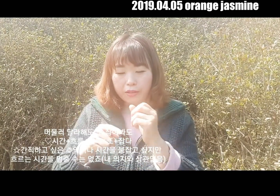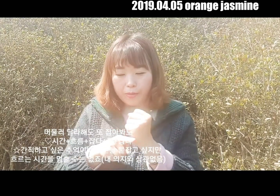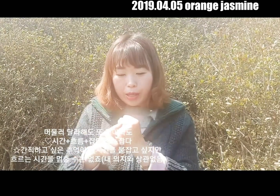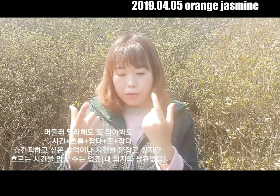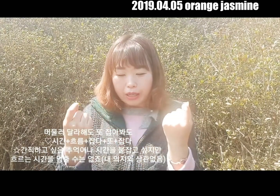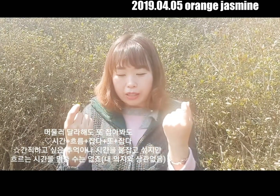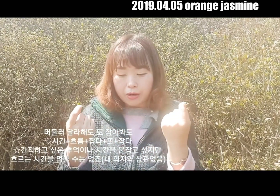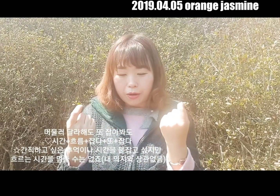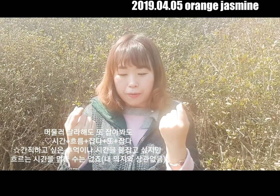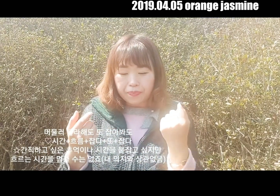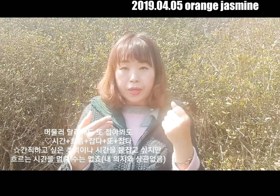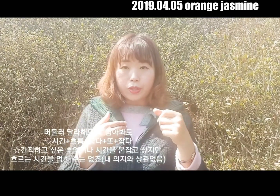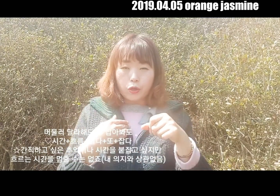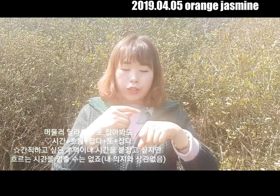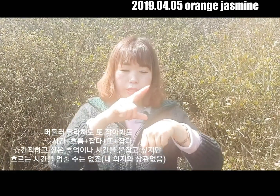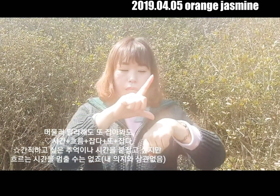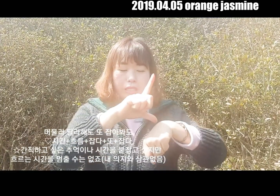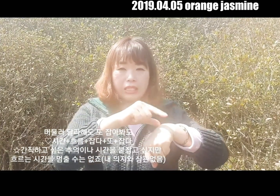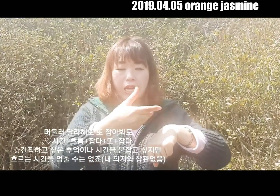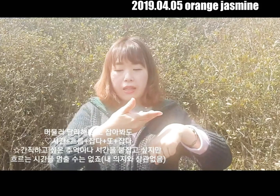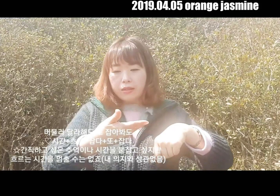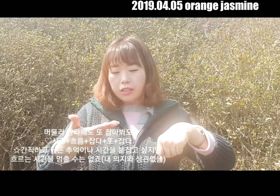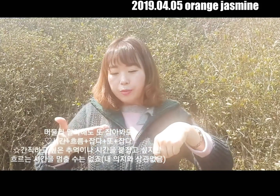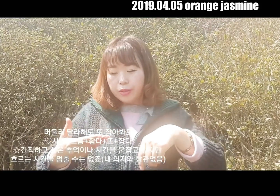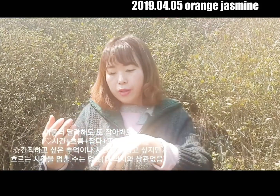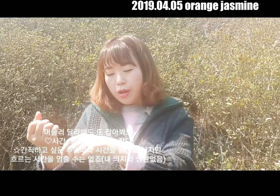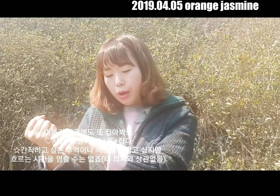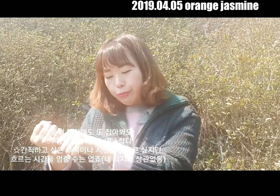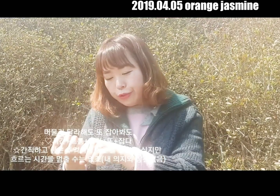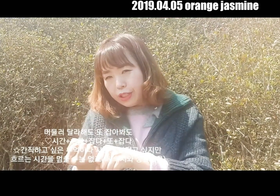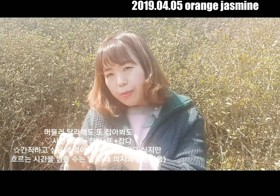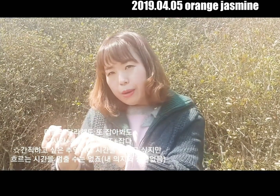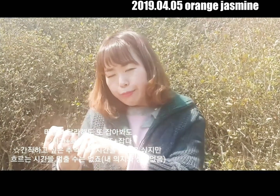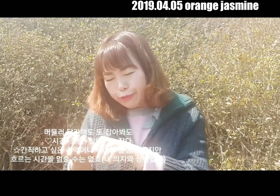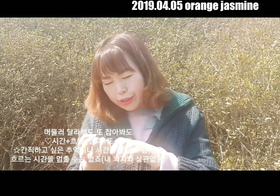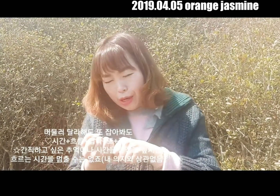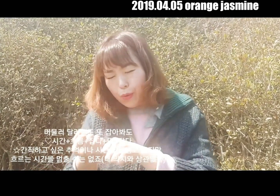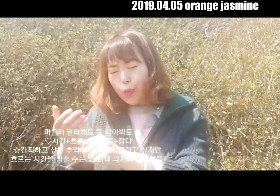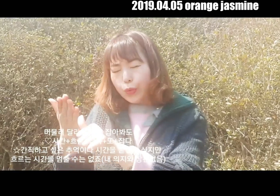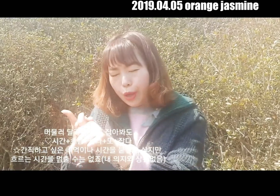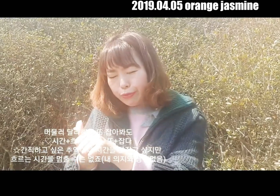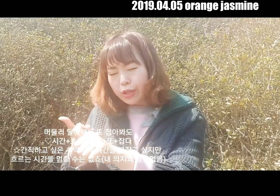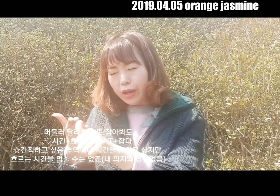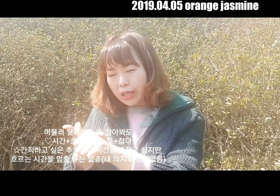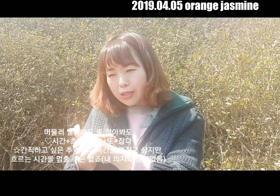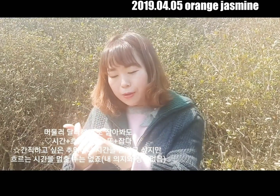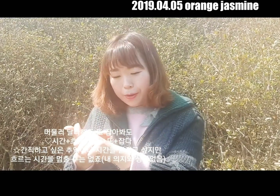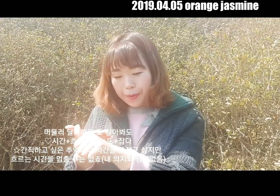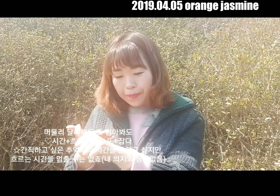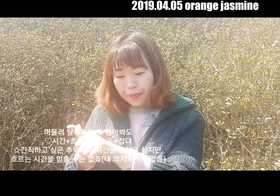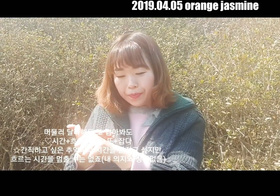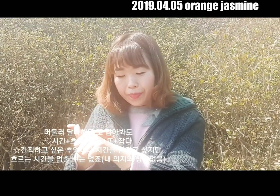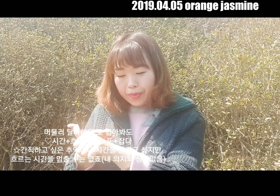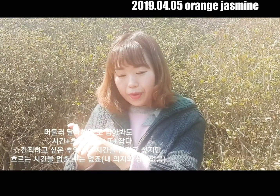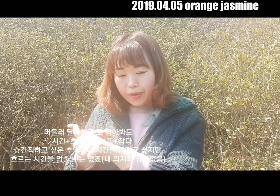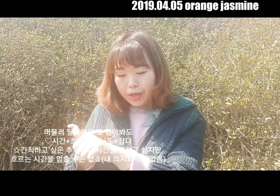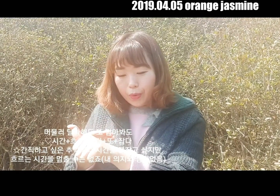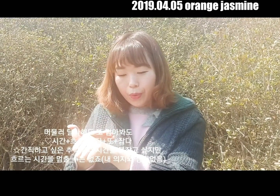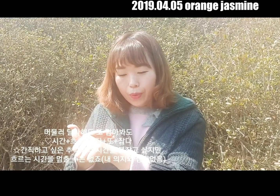관련한 의미인 것 같아서 저는 이렇게 시간 흐름을 붙잡고 이렇게 부탁했어.